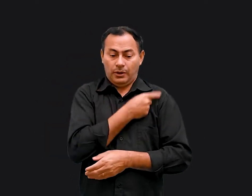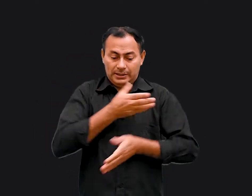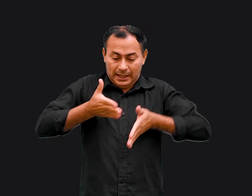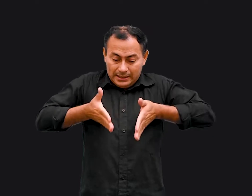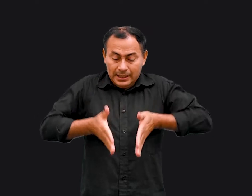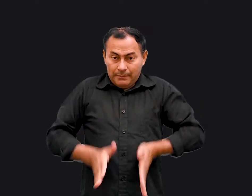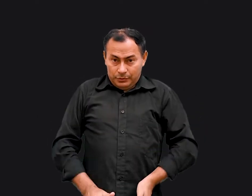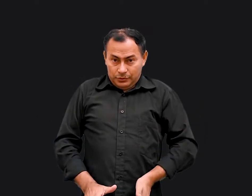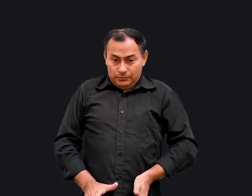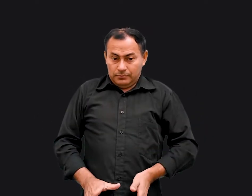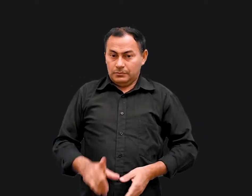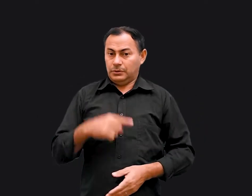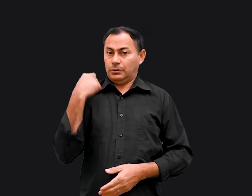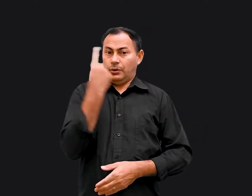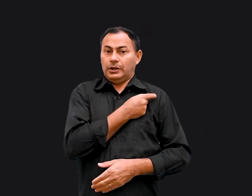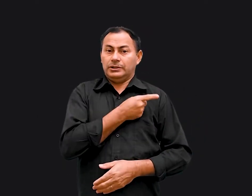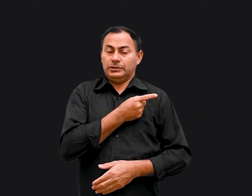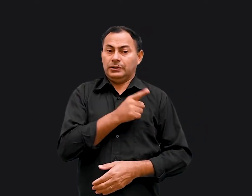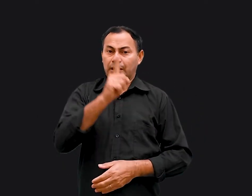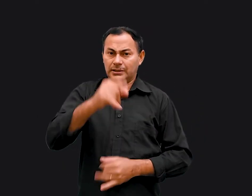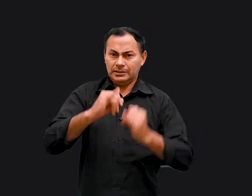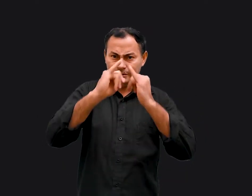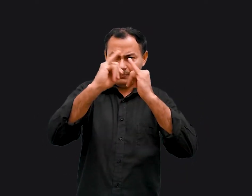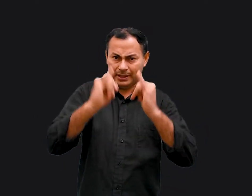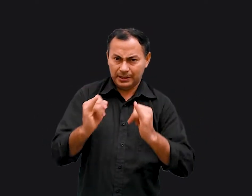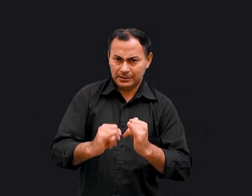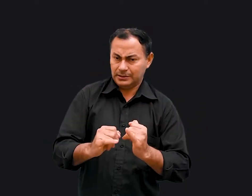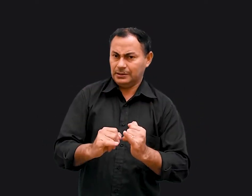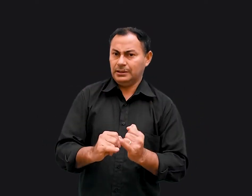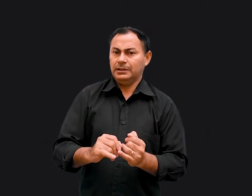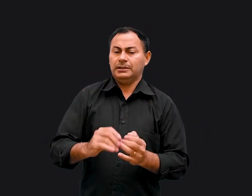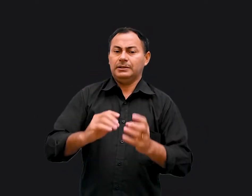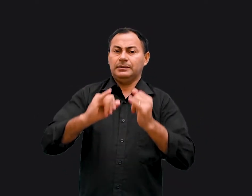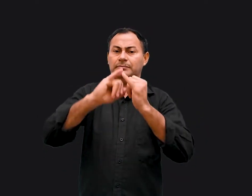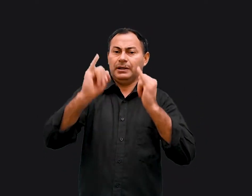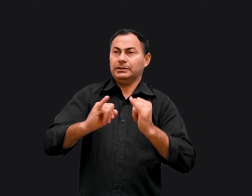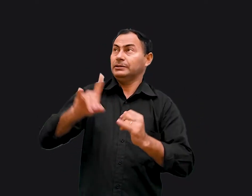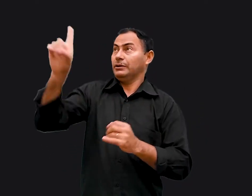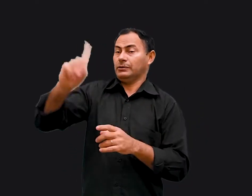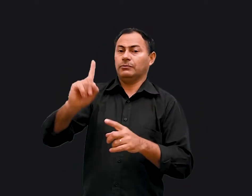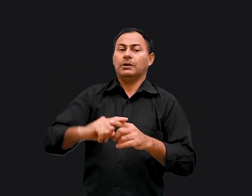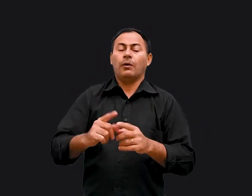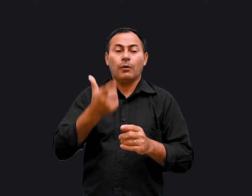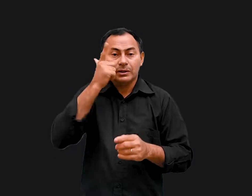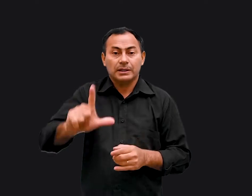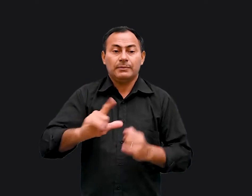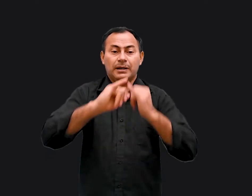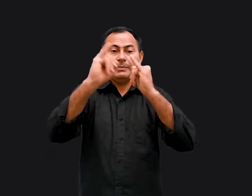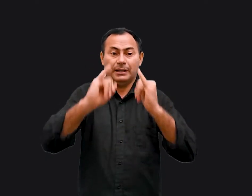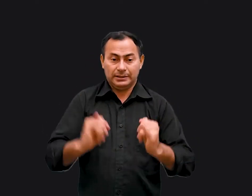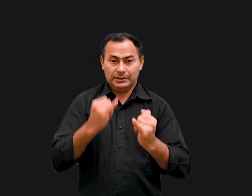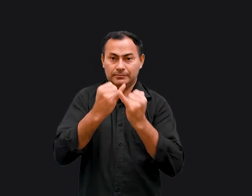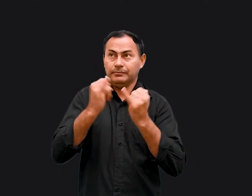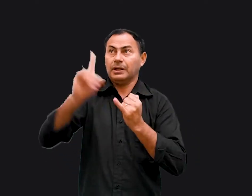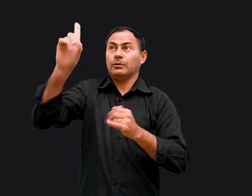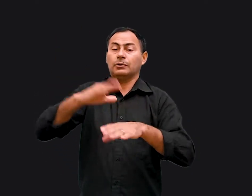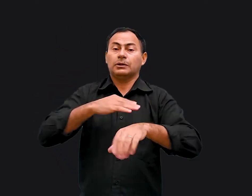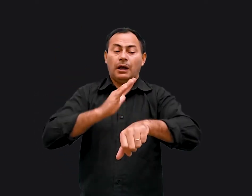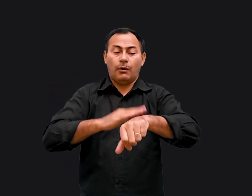fisicamente, não somos a imagem e semelhança de Deus. Recuperamos essa imagem e semelhança quando nascemos de